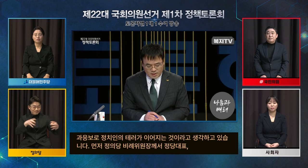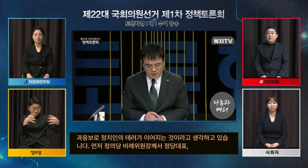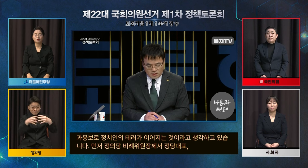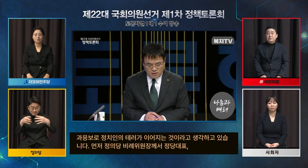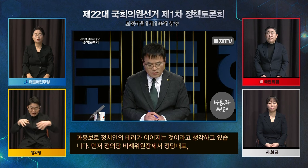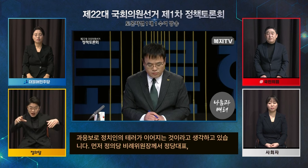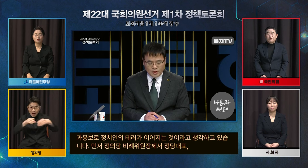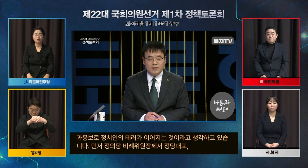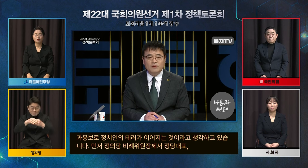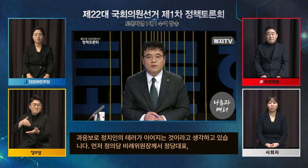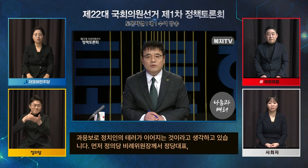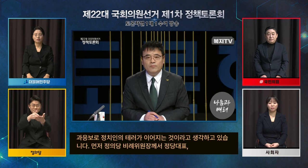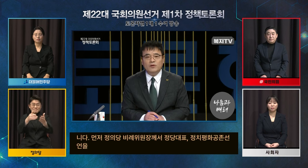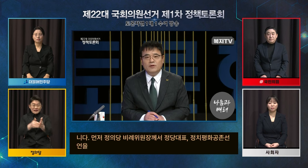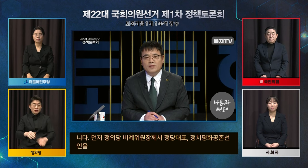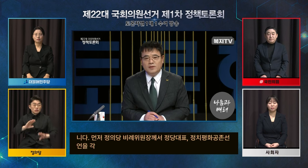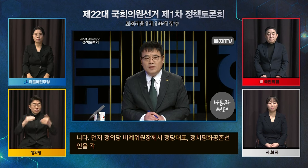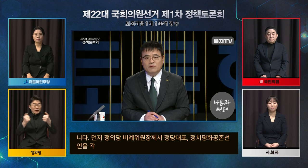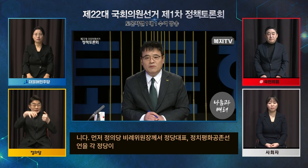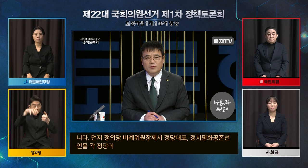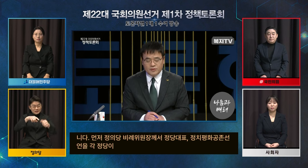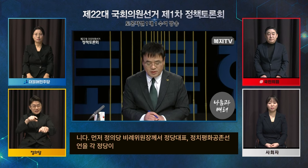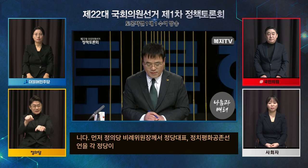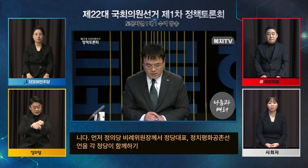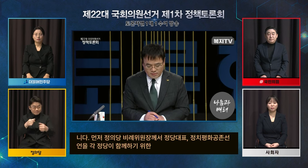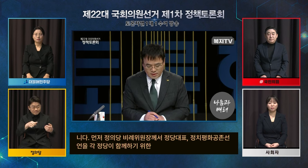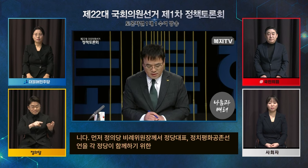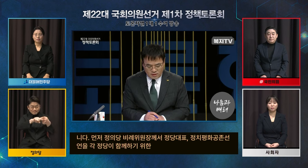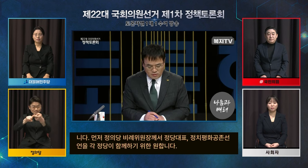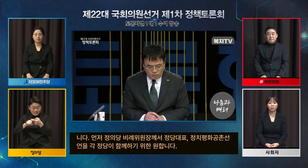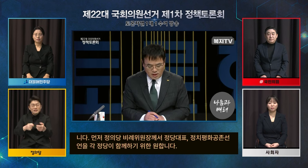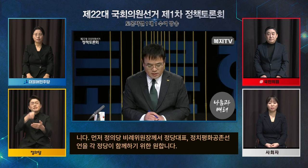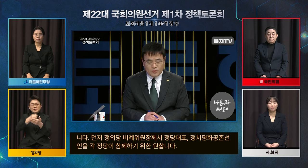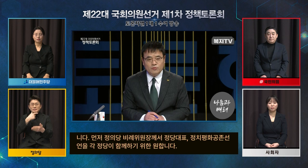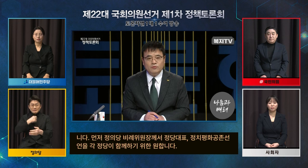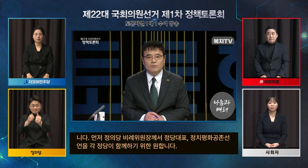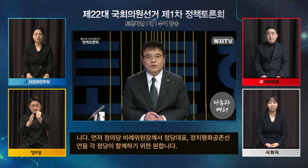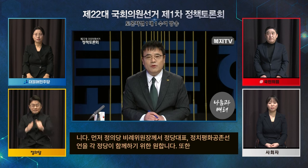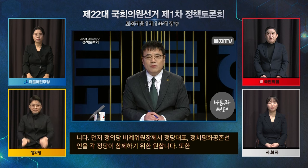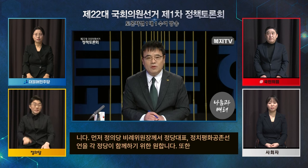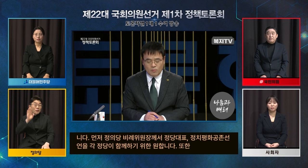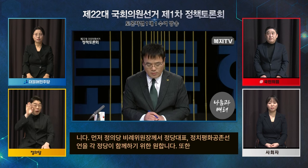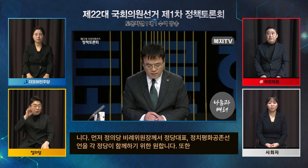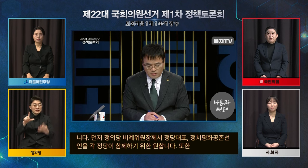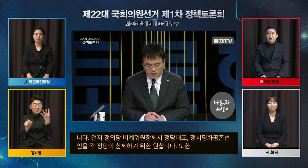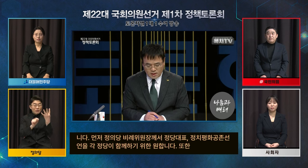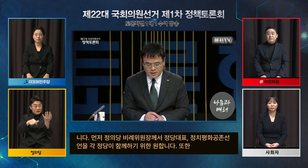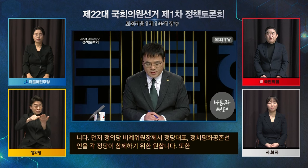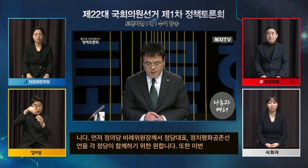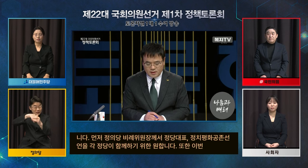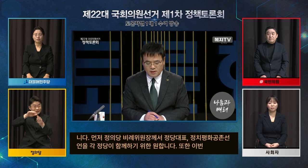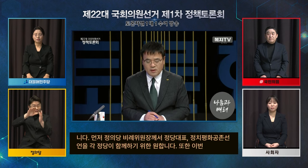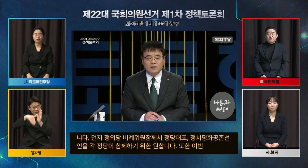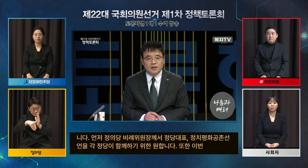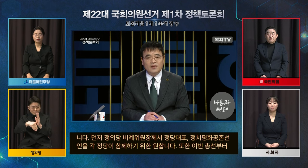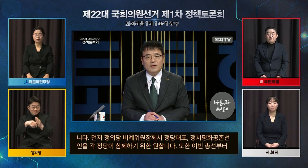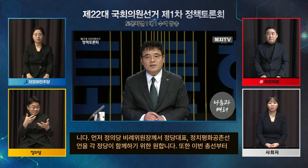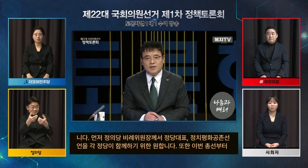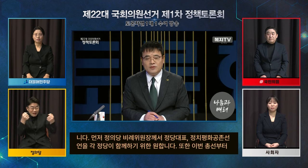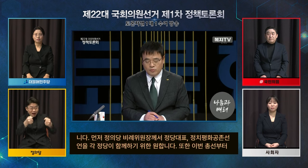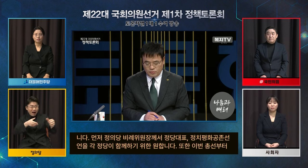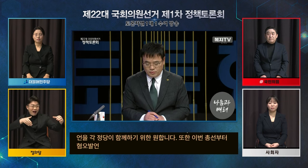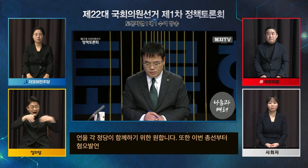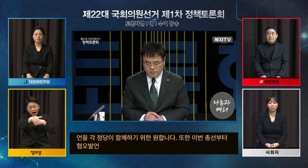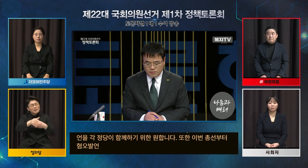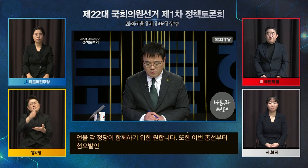있습니다. 국회에서 특별결의원 채택으로 이어지길 바랍니다. 또한 이번 총선부터 혐오 발언, 갈라치기 등에 대한